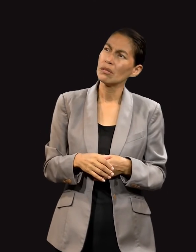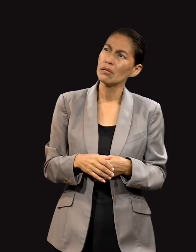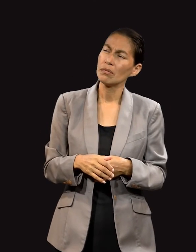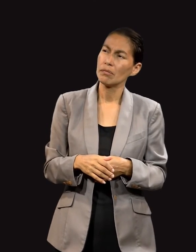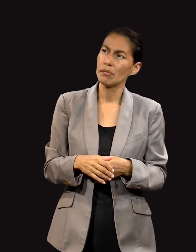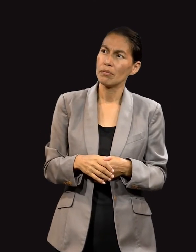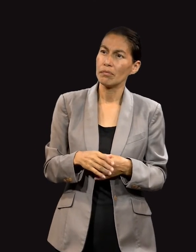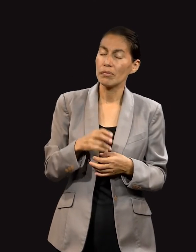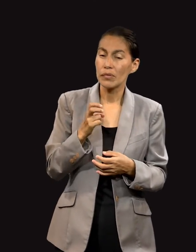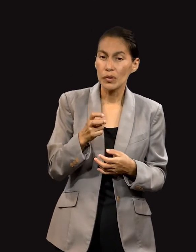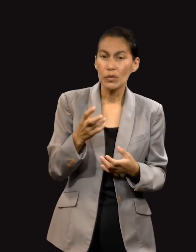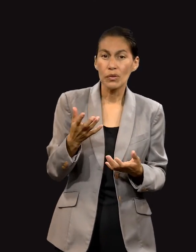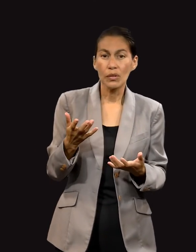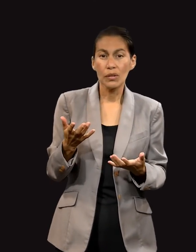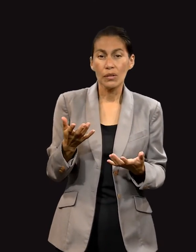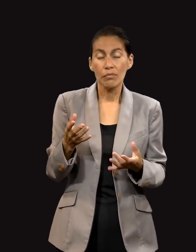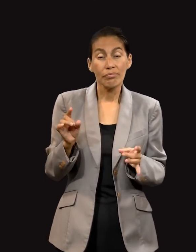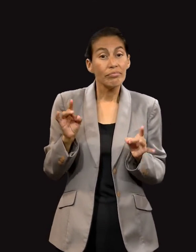decía a Dios.